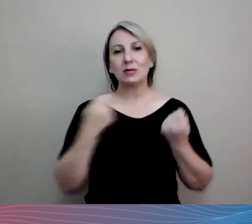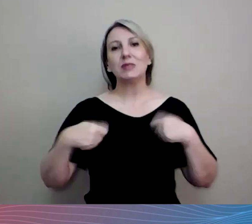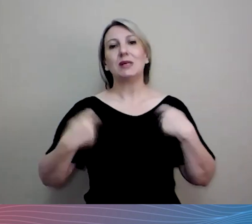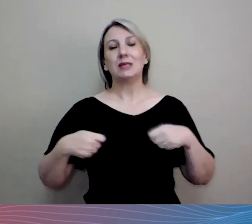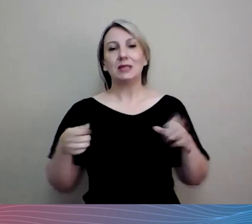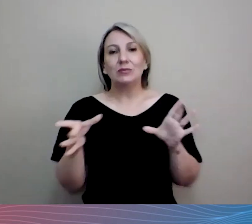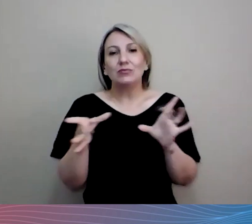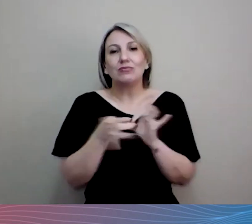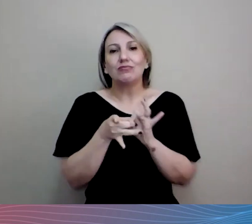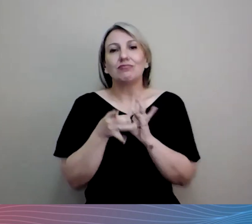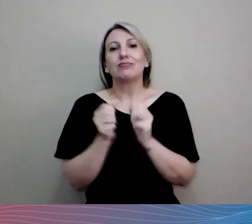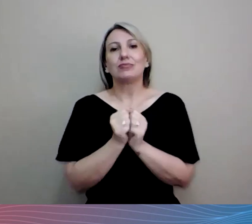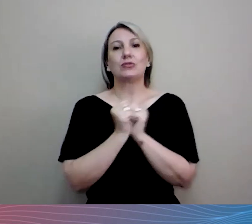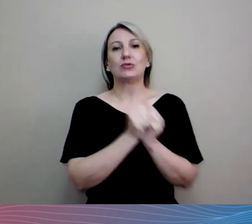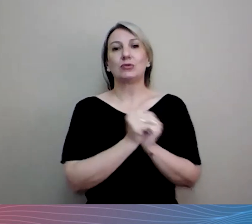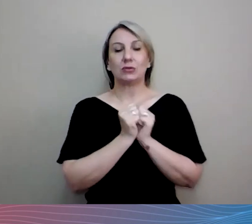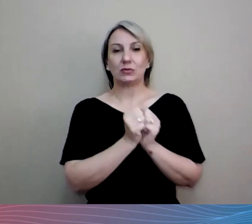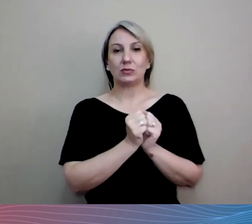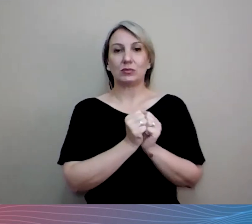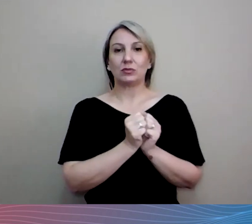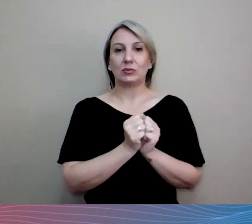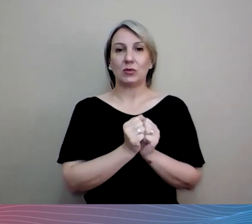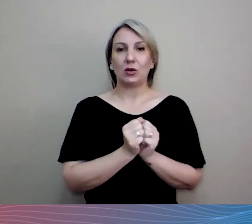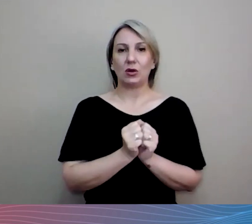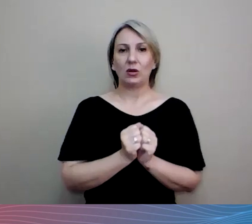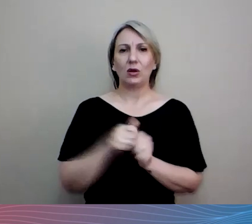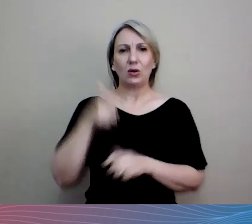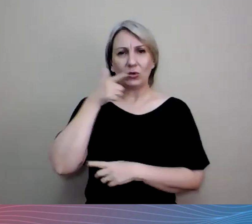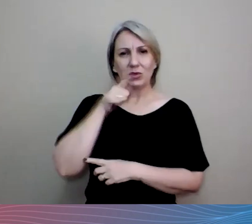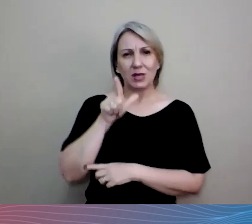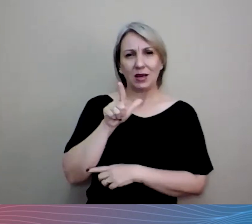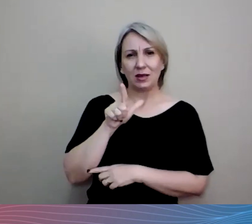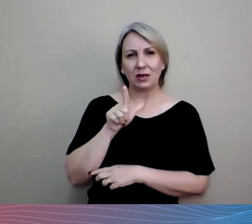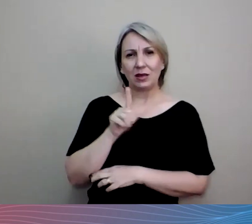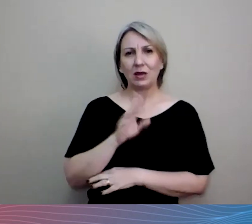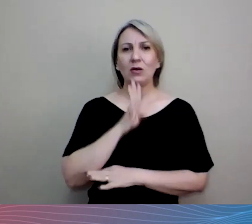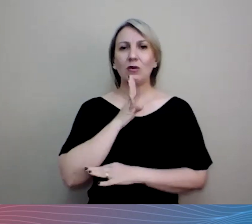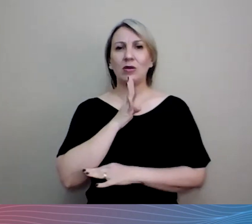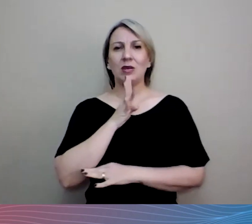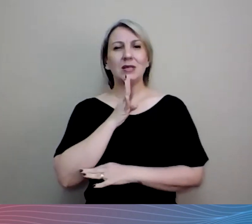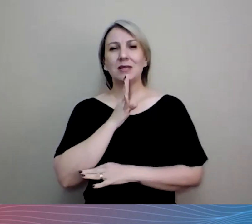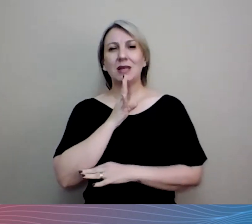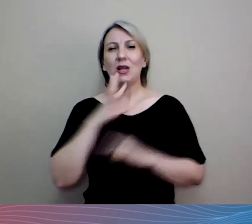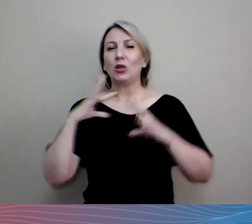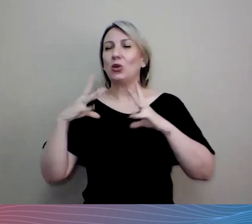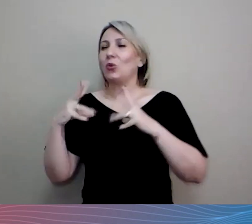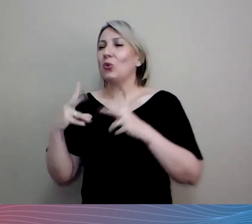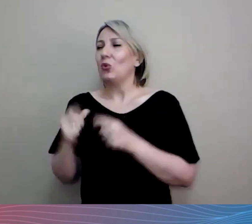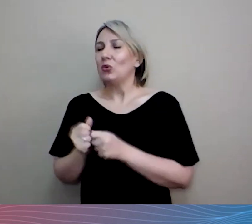consegue conhecer todas as dimensões de Cristo, a sua largura, o seu comprimento, a sua altura, a